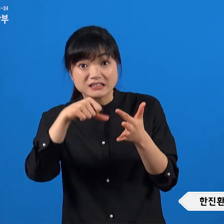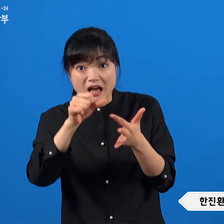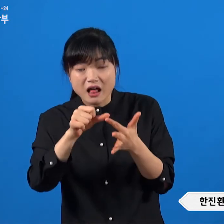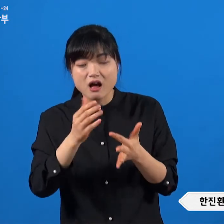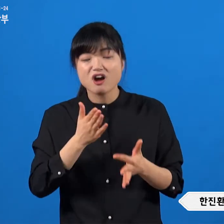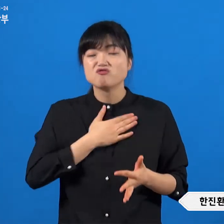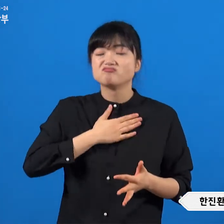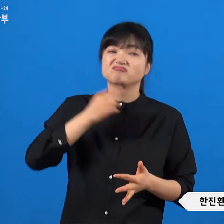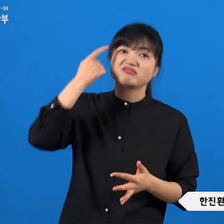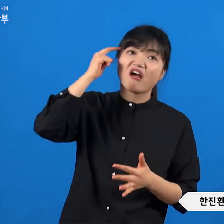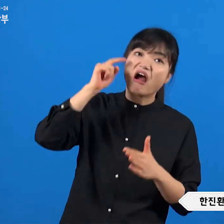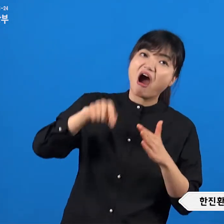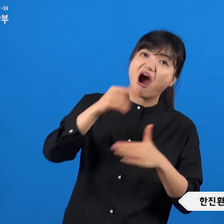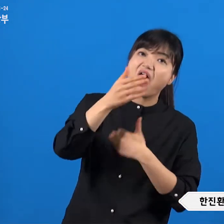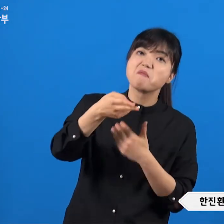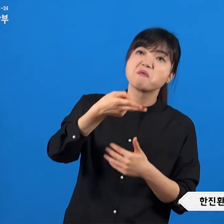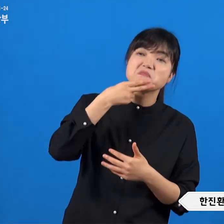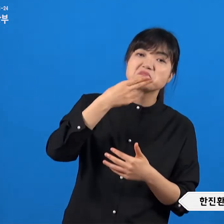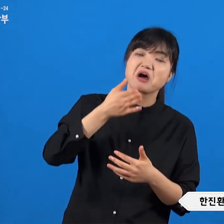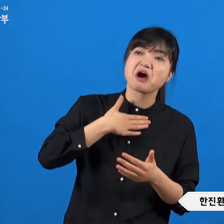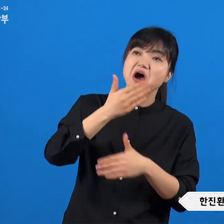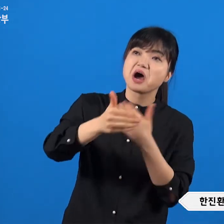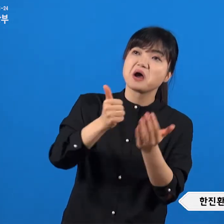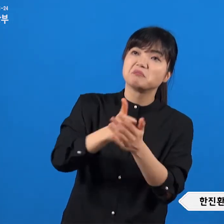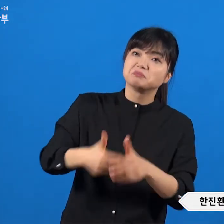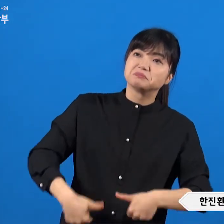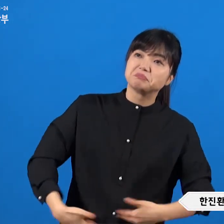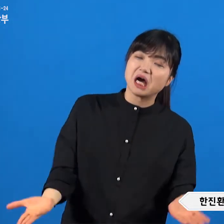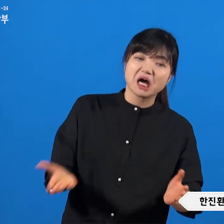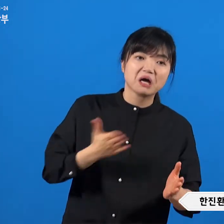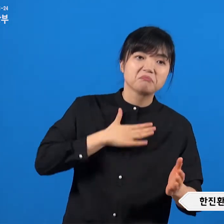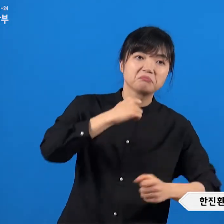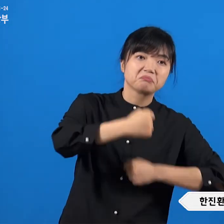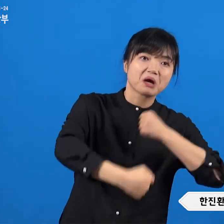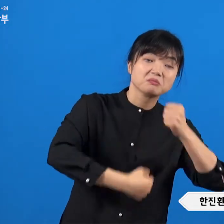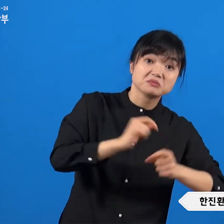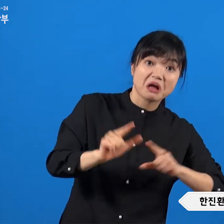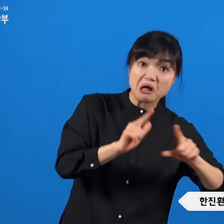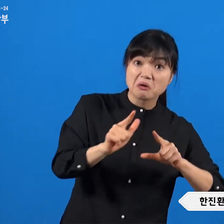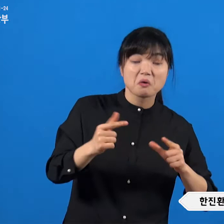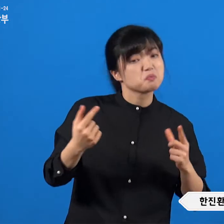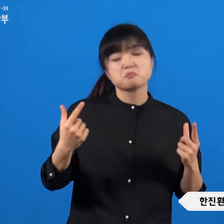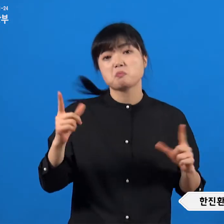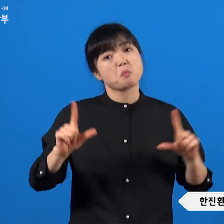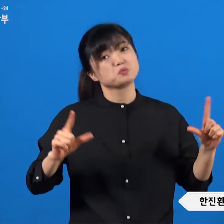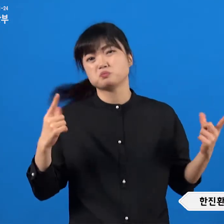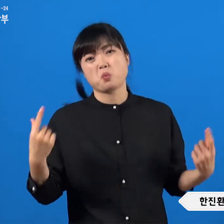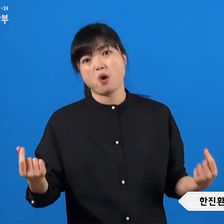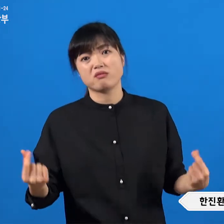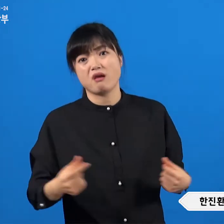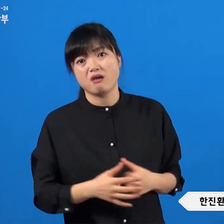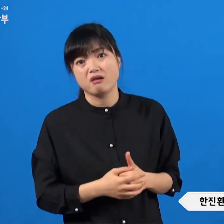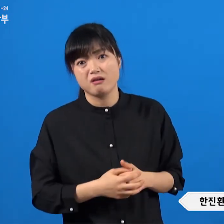그냥 하나님 없이 하나님을 몰아내버리고 사는 우리들이나 크게 다를 바가 없지 않습니까?